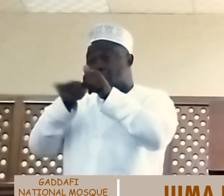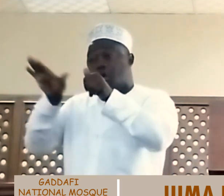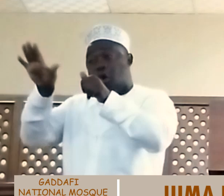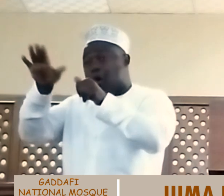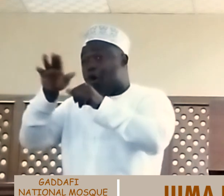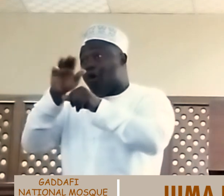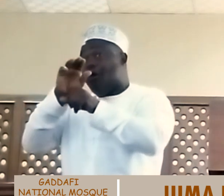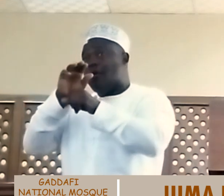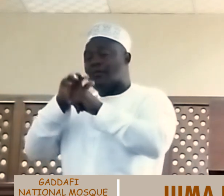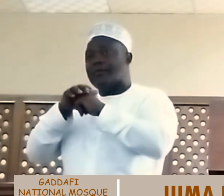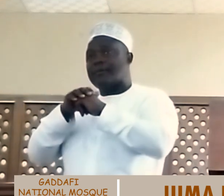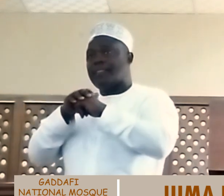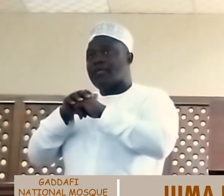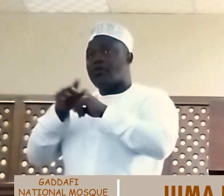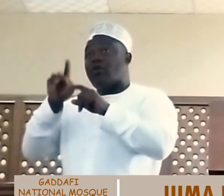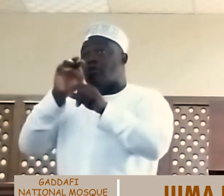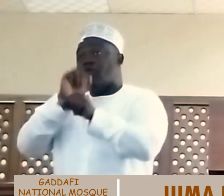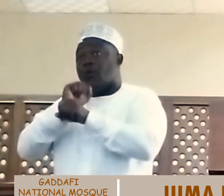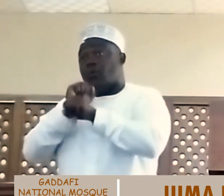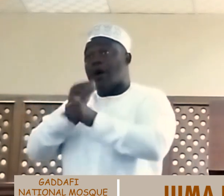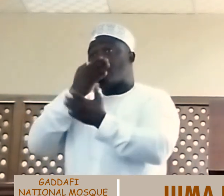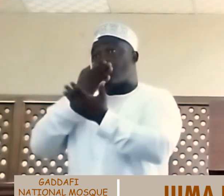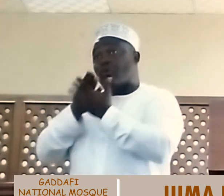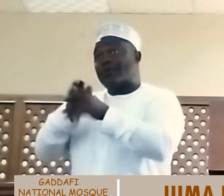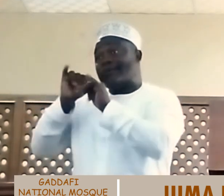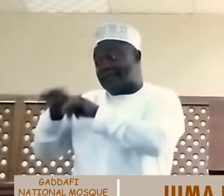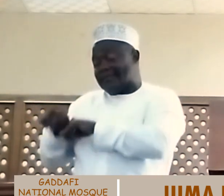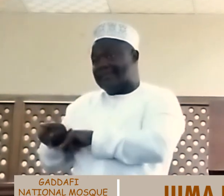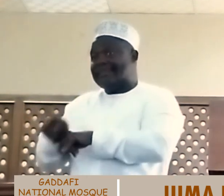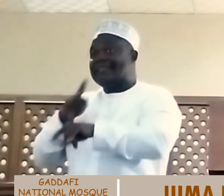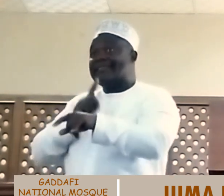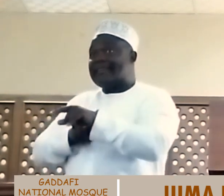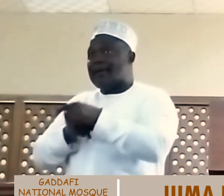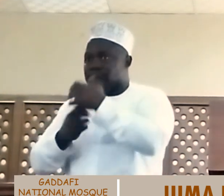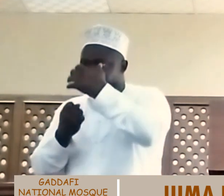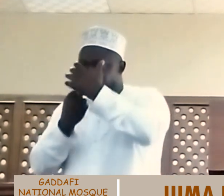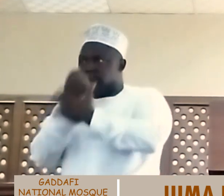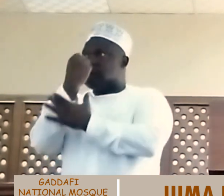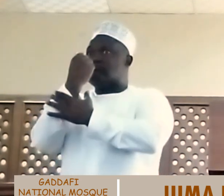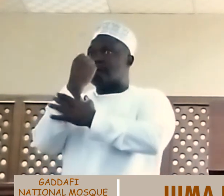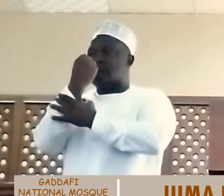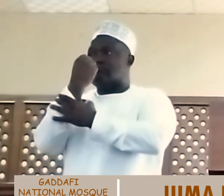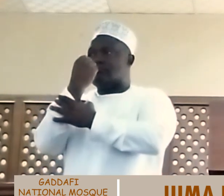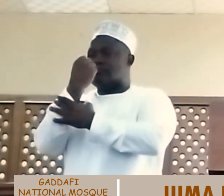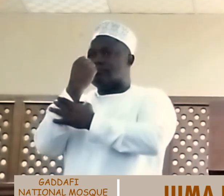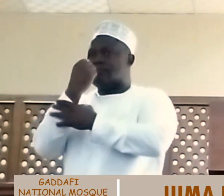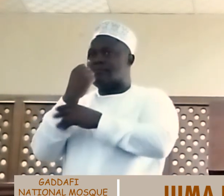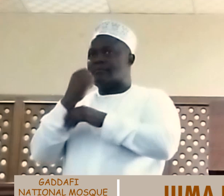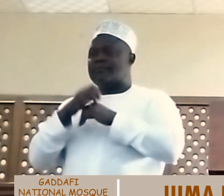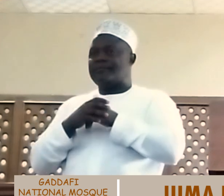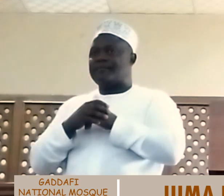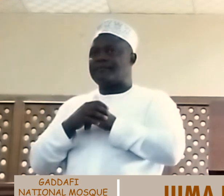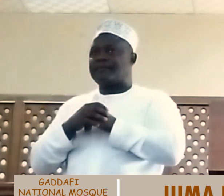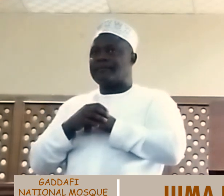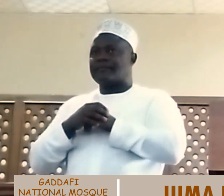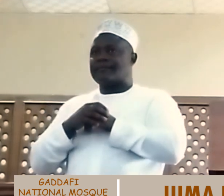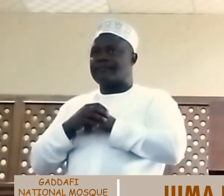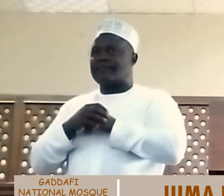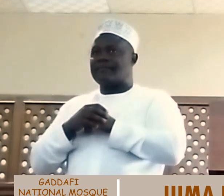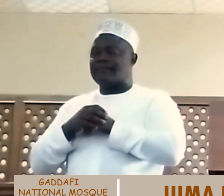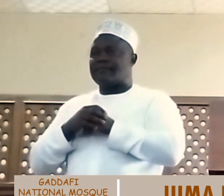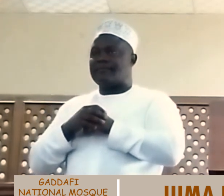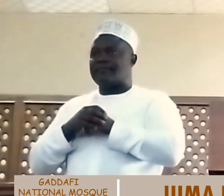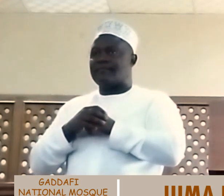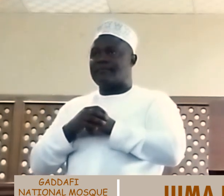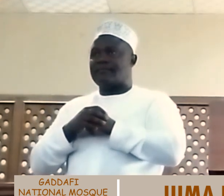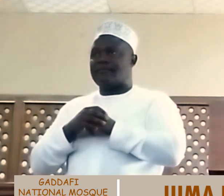ebyo bye twaleka tukoze nga birungi, bw'alimala okutuzuukiza agenda